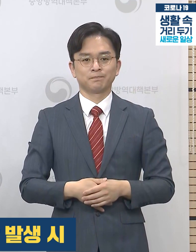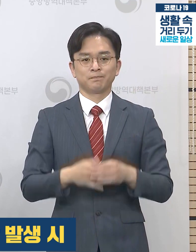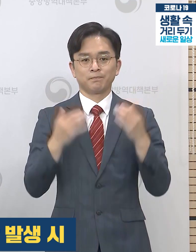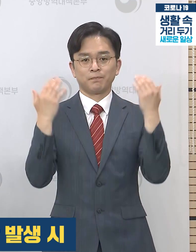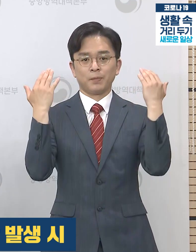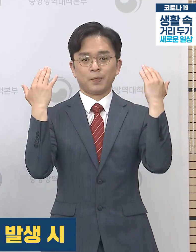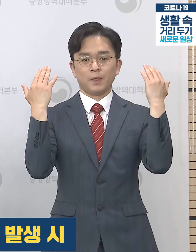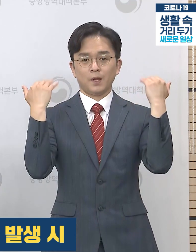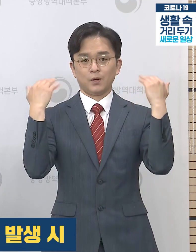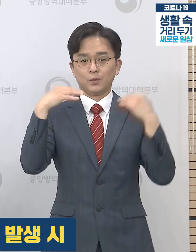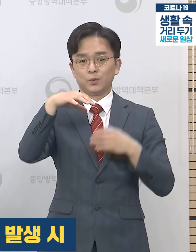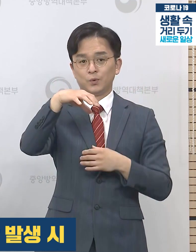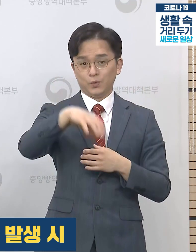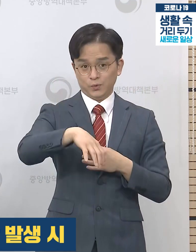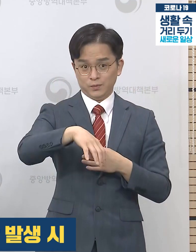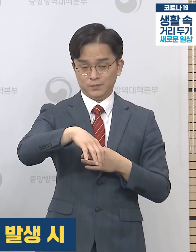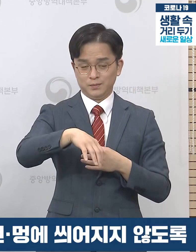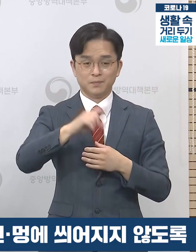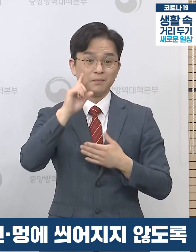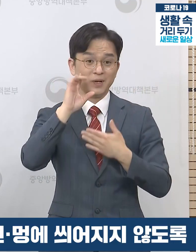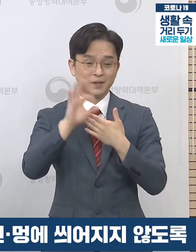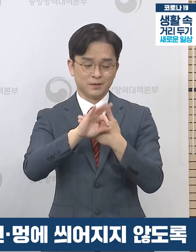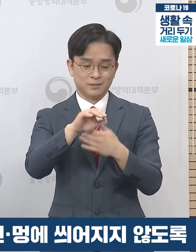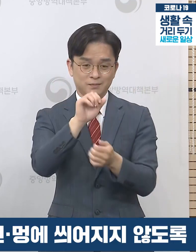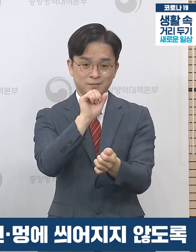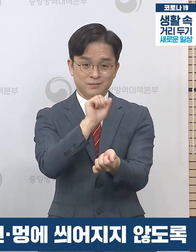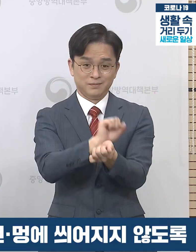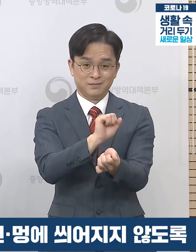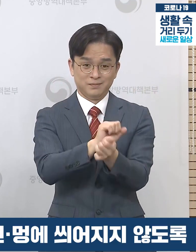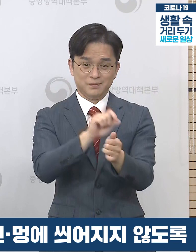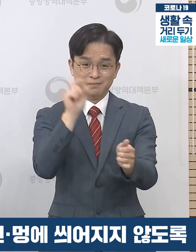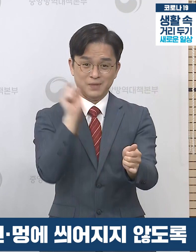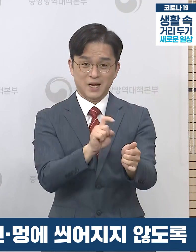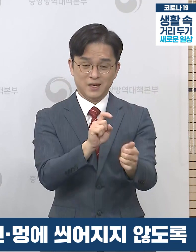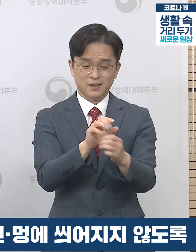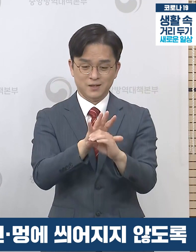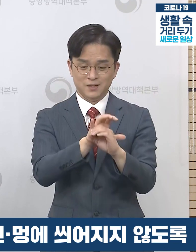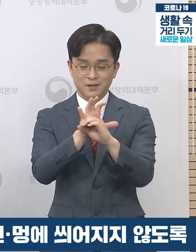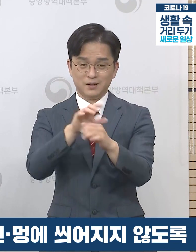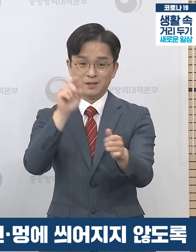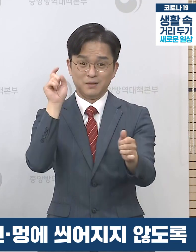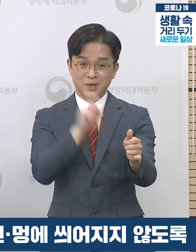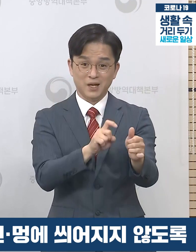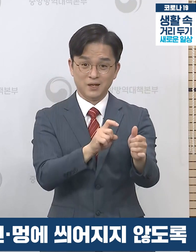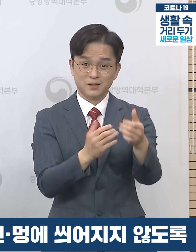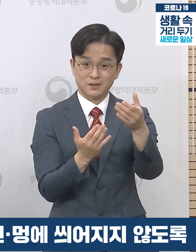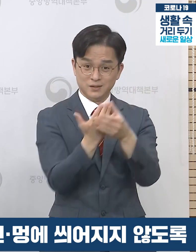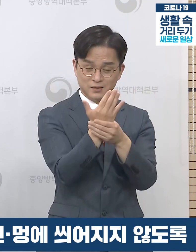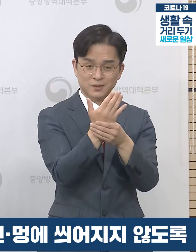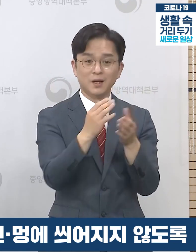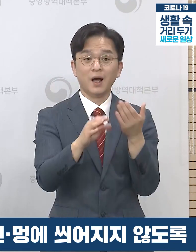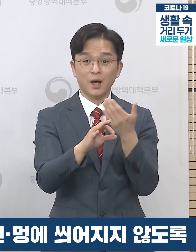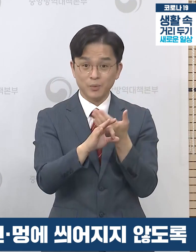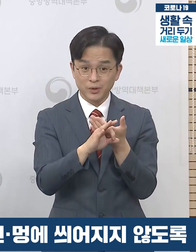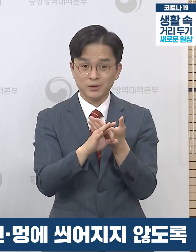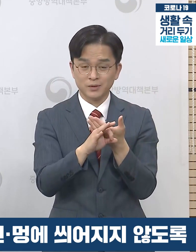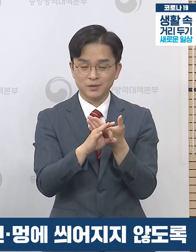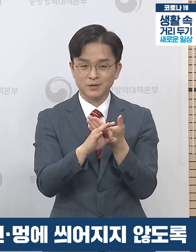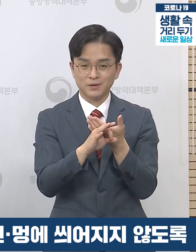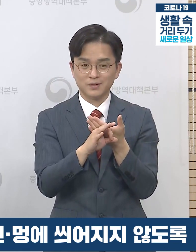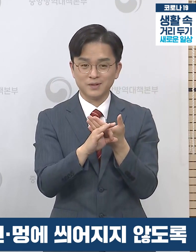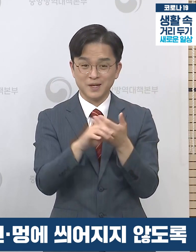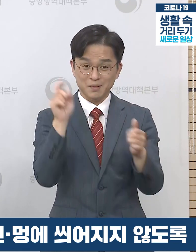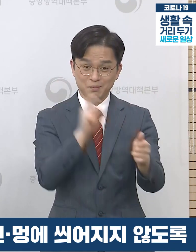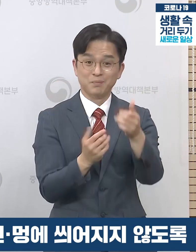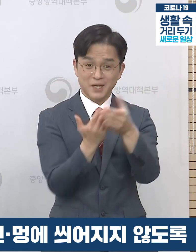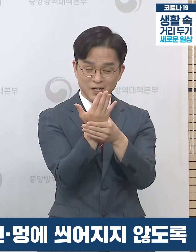학교에서 감염 상황이 발생했을 때 우리 모두가 학부모가 된 마음으로 특별히